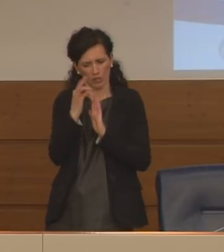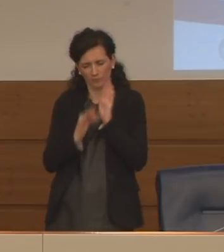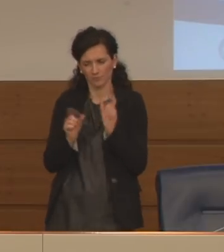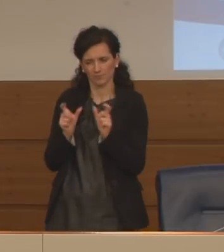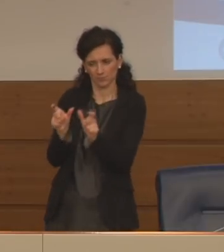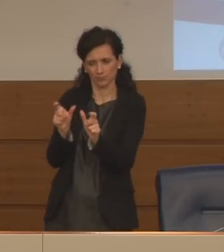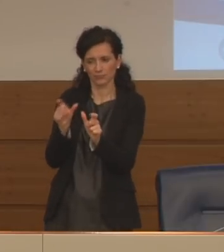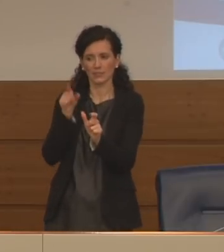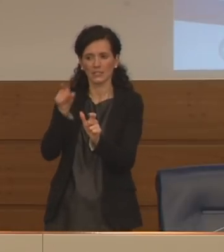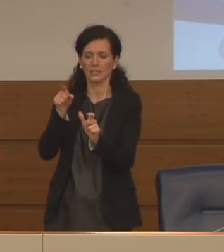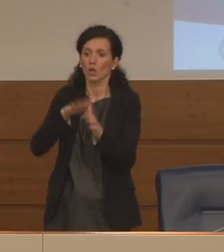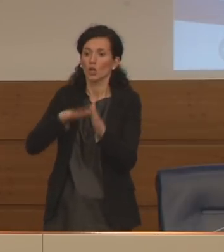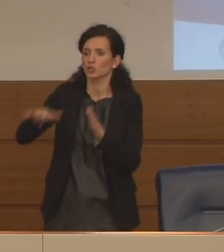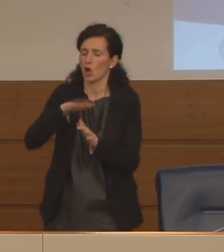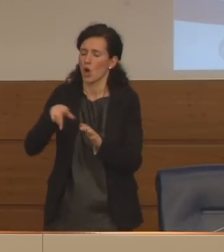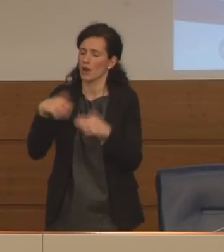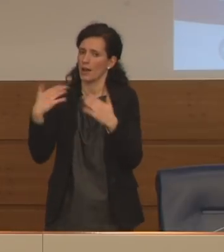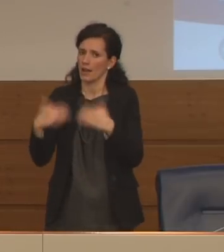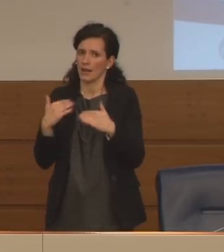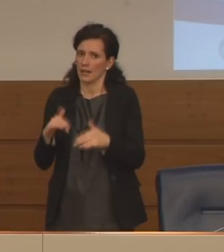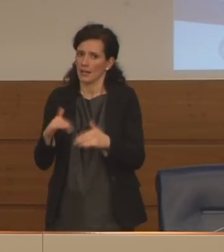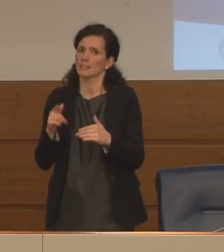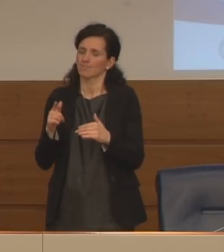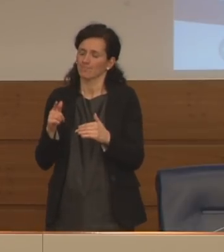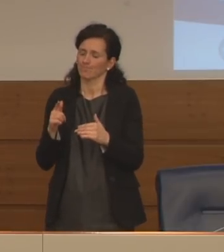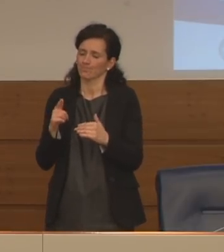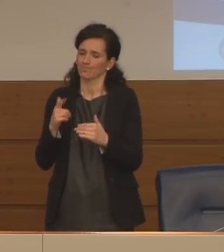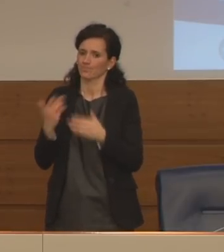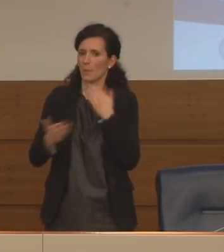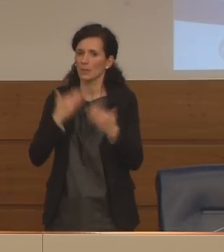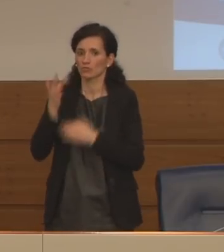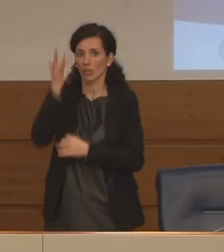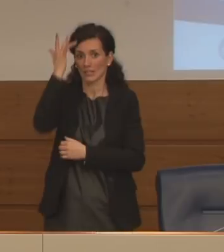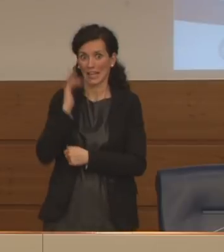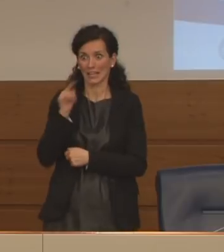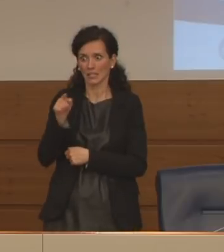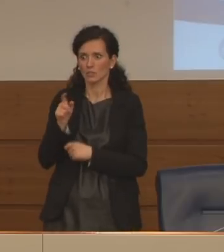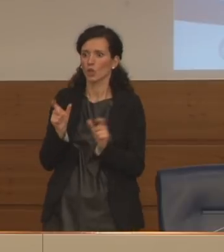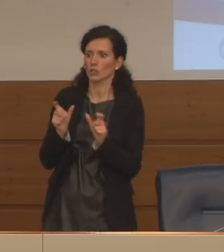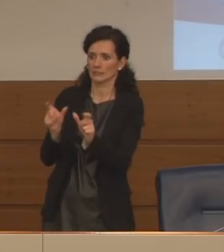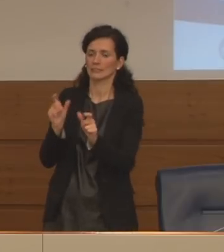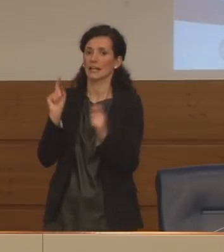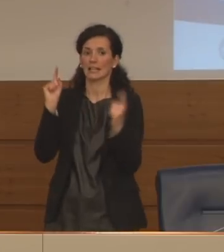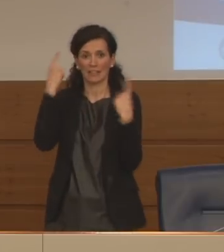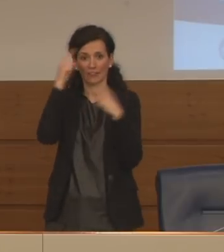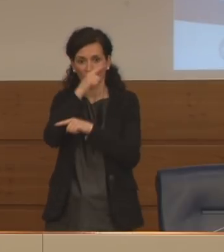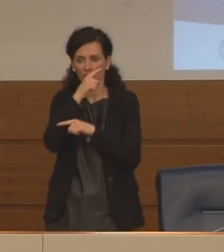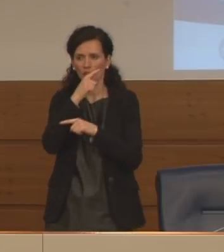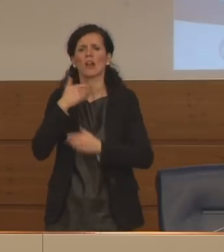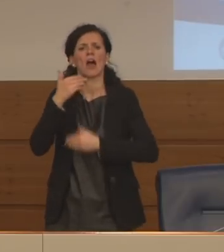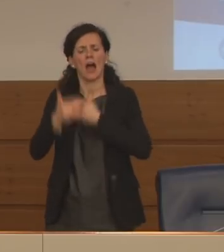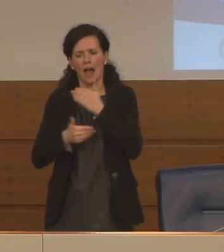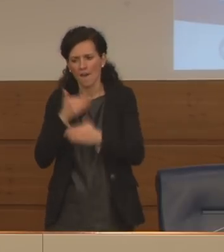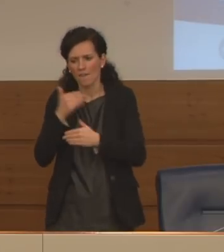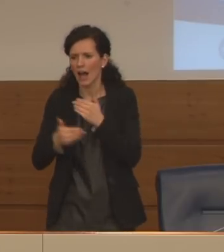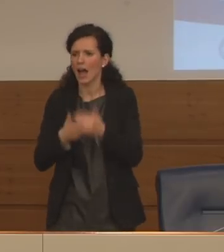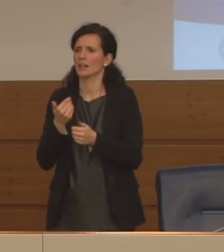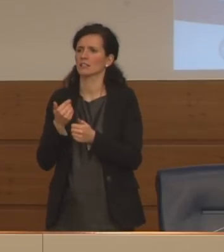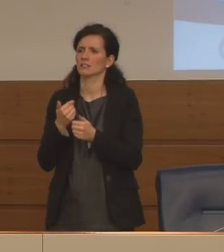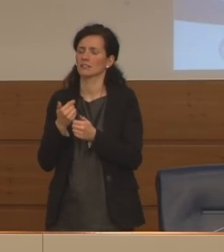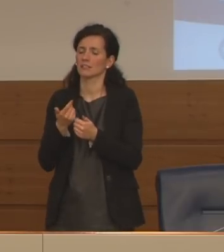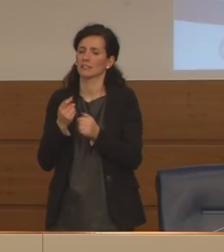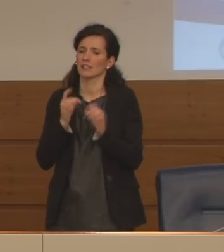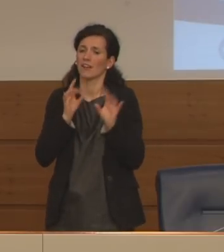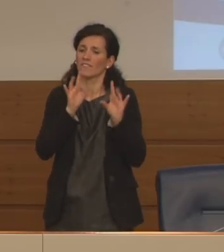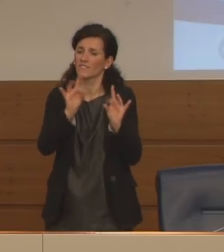zona molto calda per cui difficile contenere adesso si va avanti si prosegue quindi con l'espansione del